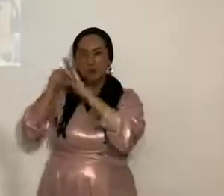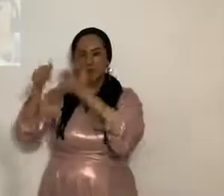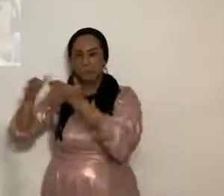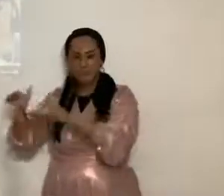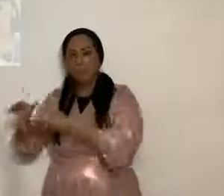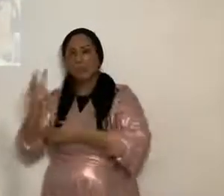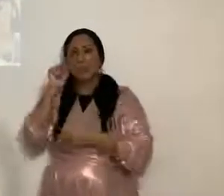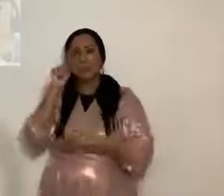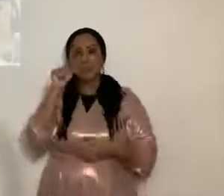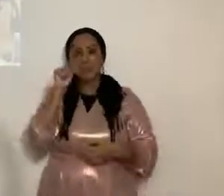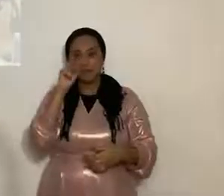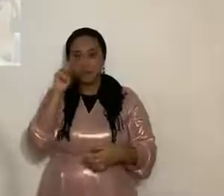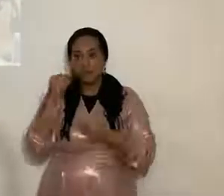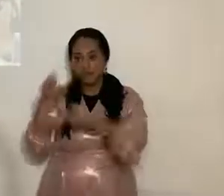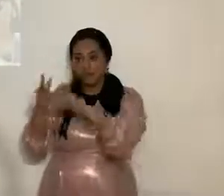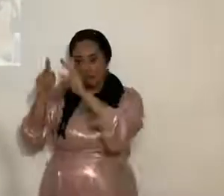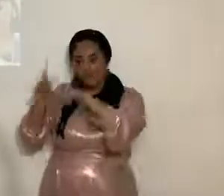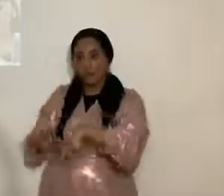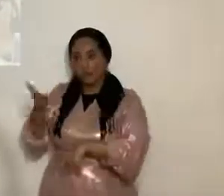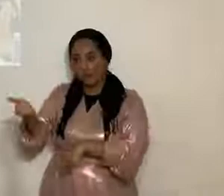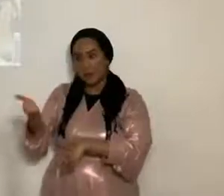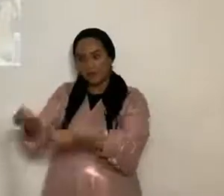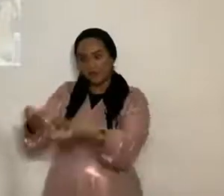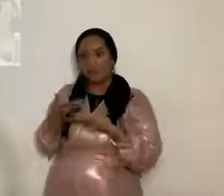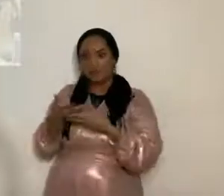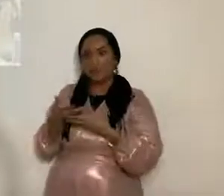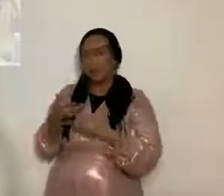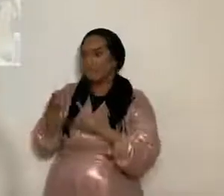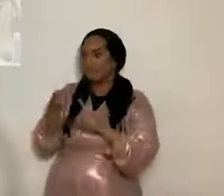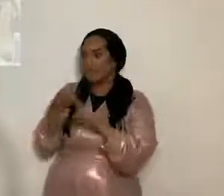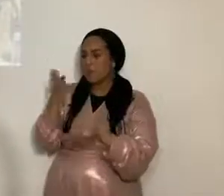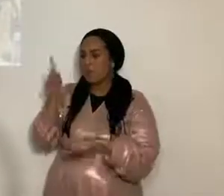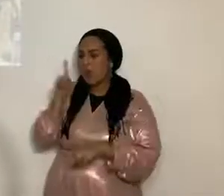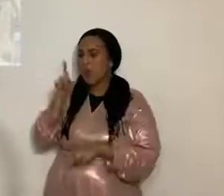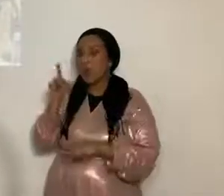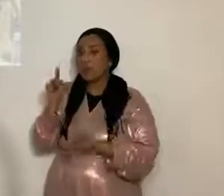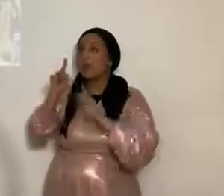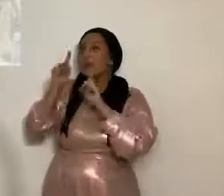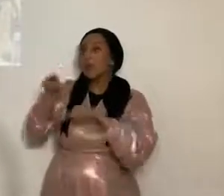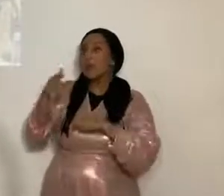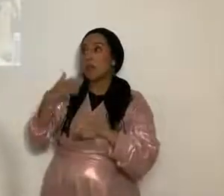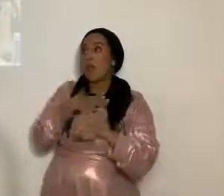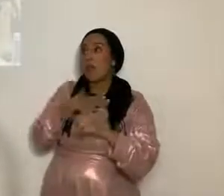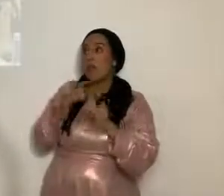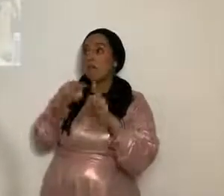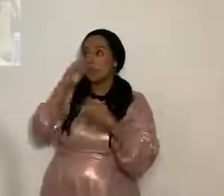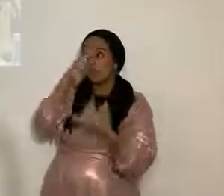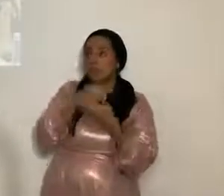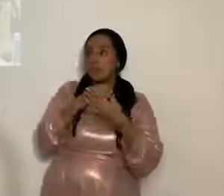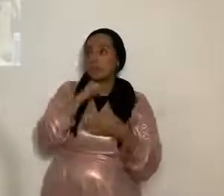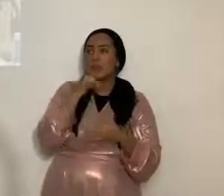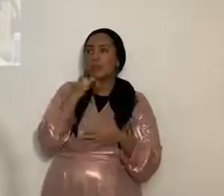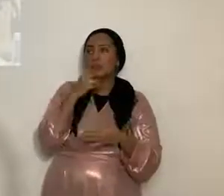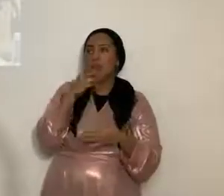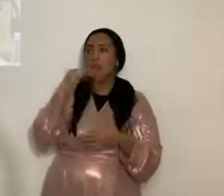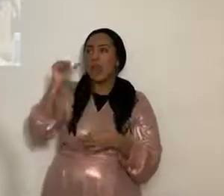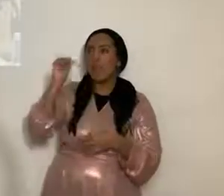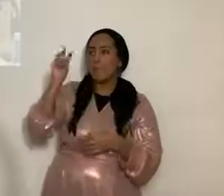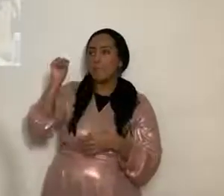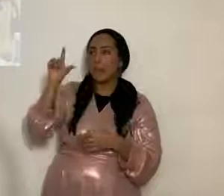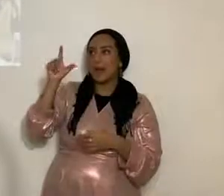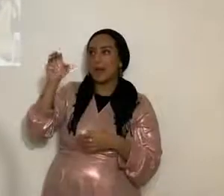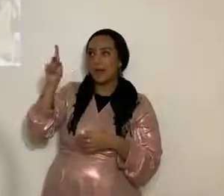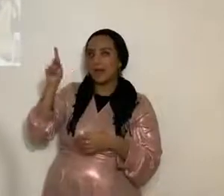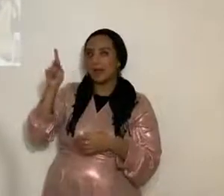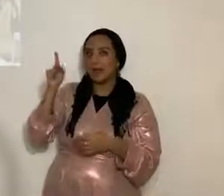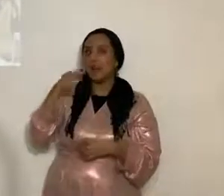David dijo a aquel joven que le había traído las nuevas: ¿de dónde eres tú? Y él le respondió: yo soy hijo de un extranjero amalecita. Y le dijo